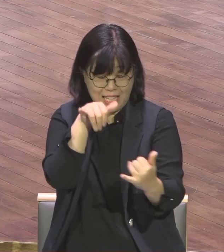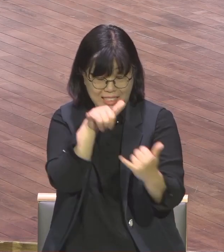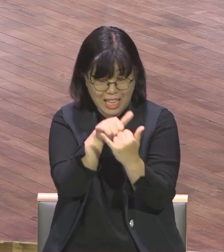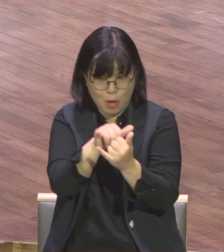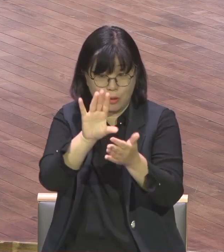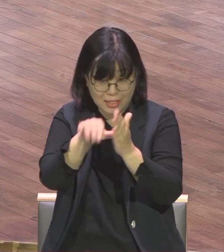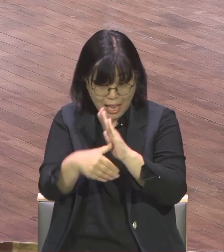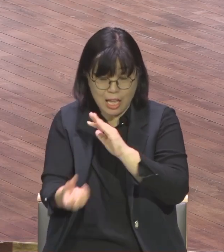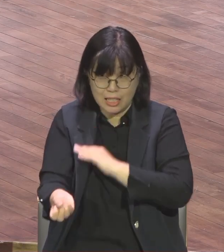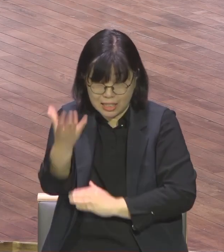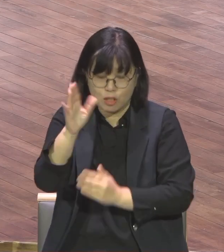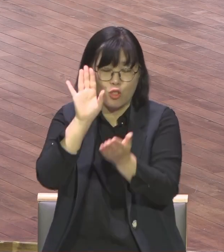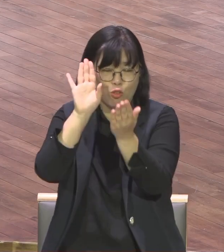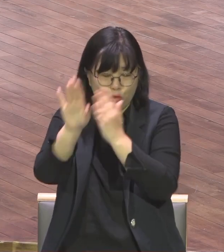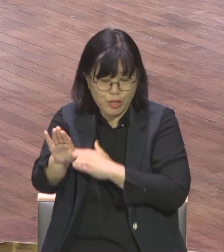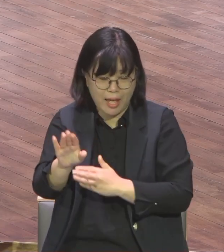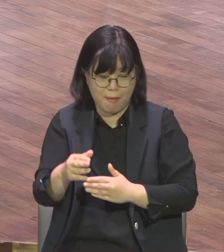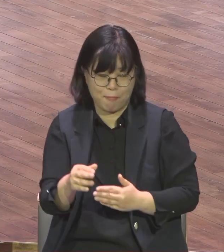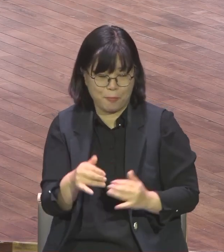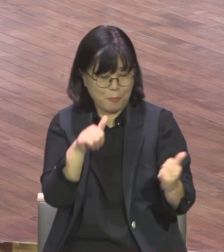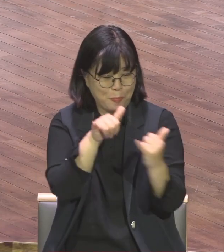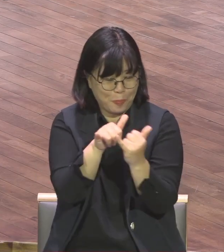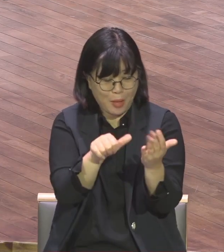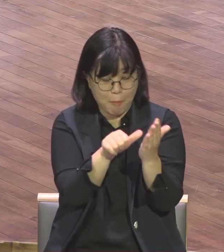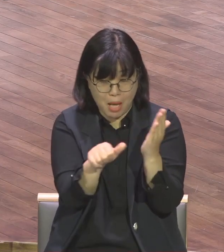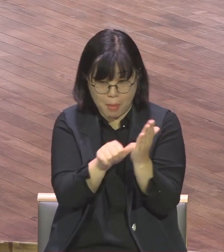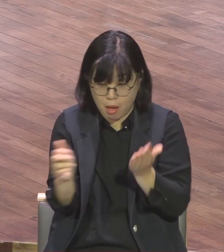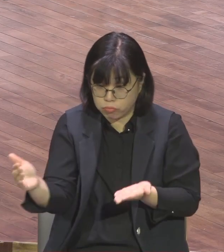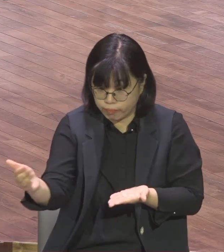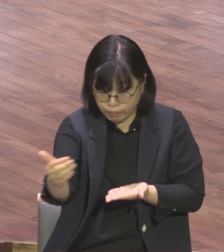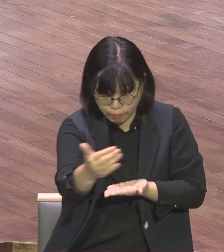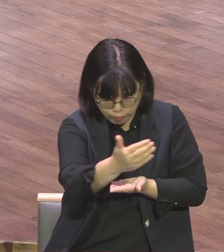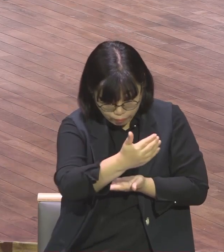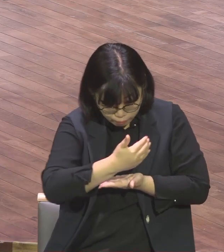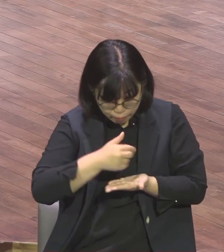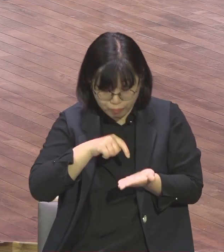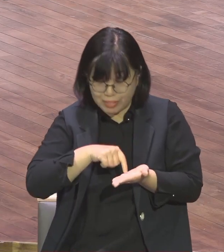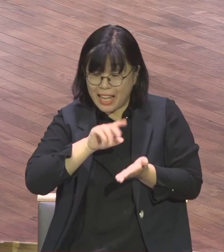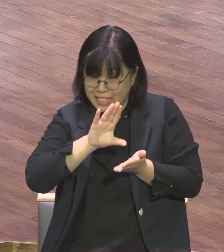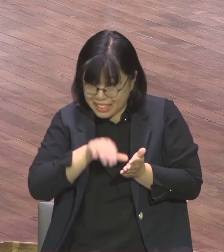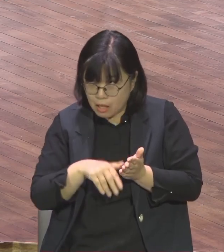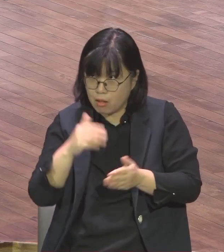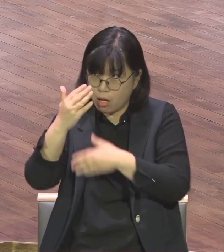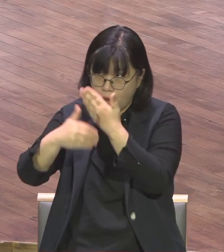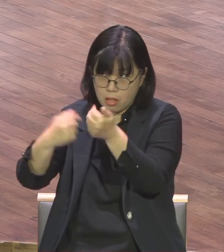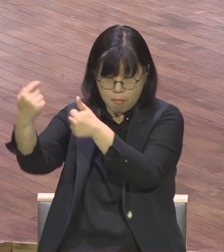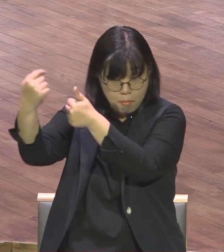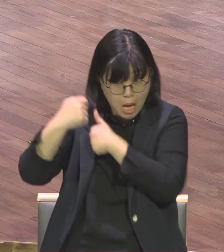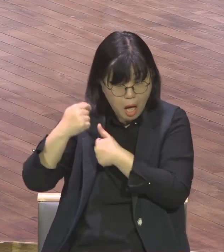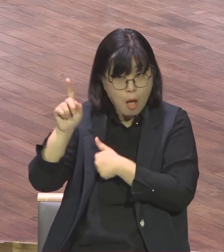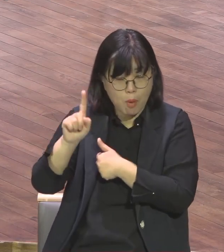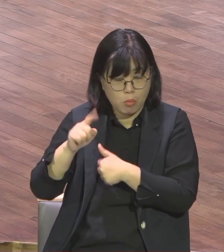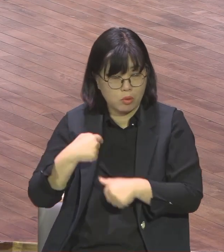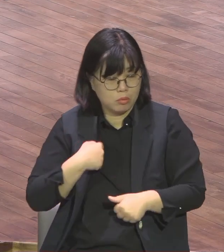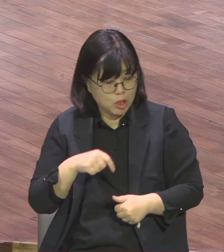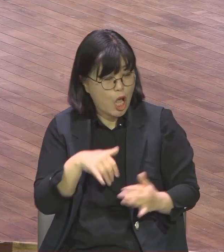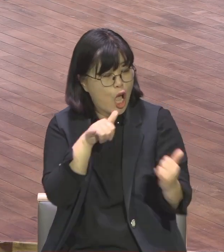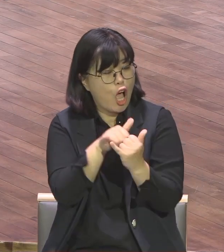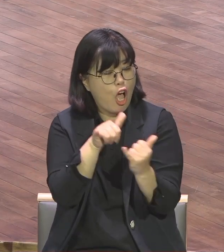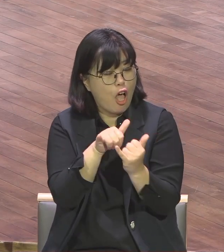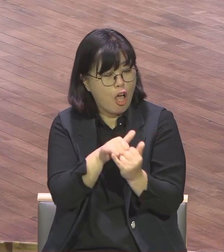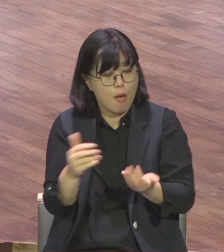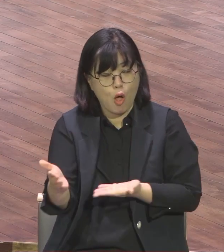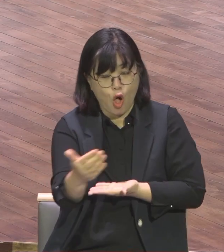절대로 모세가 여호수아가 여리고 정령하고 나 절대로 물건 훔치지 마라